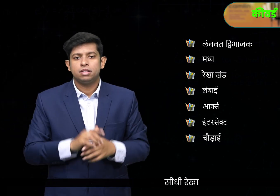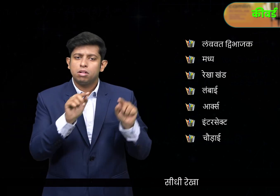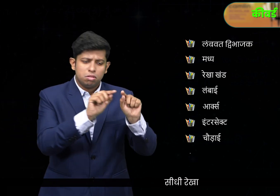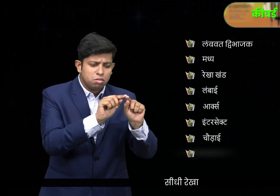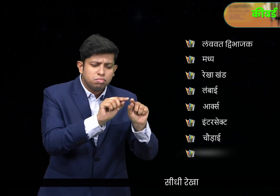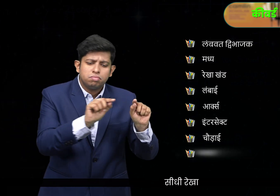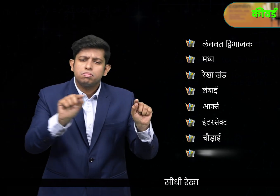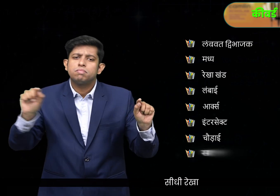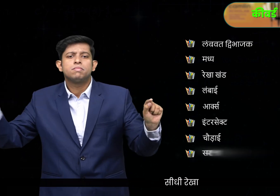सीधी रेखा।